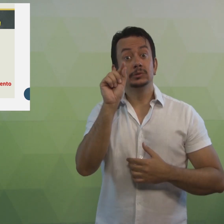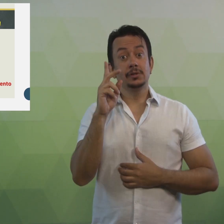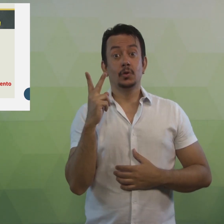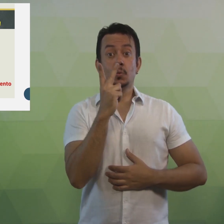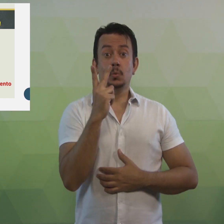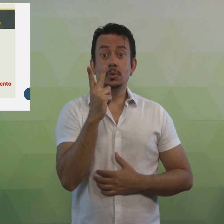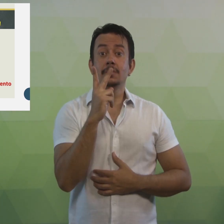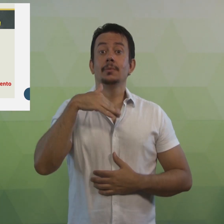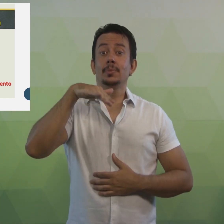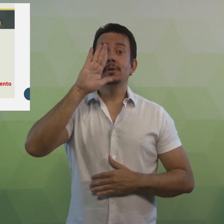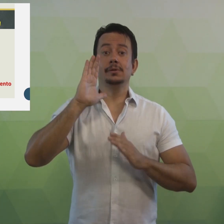realidade.